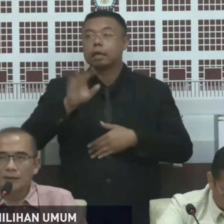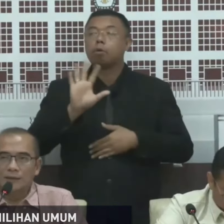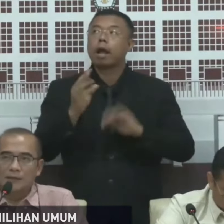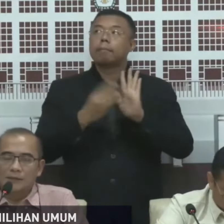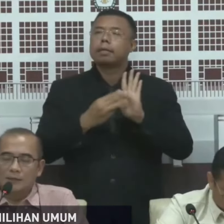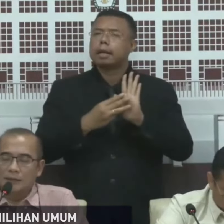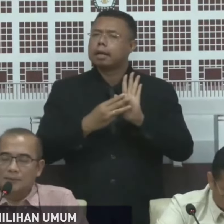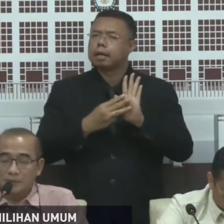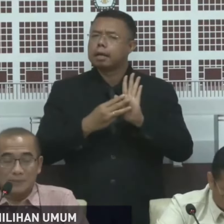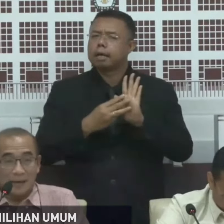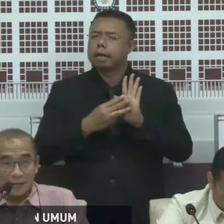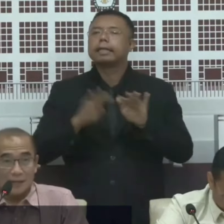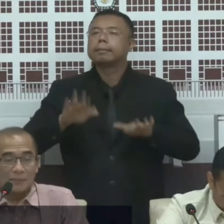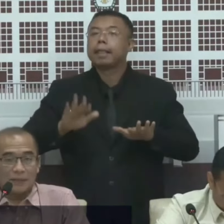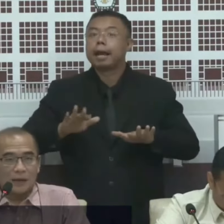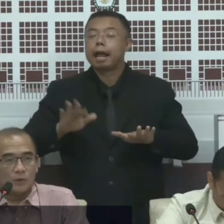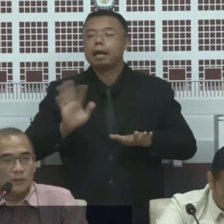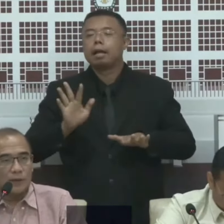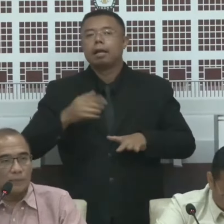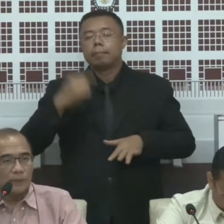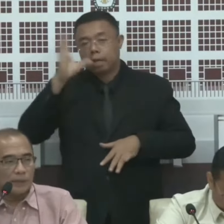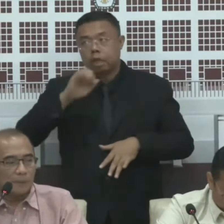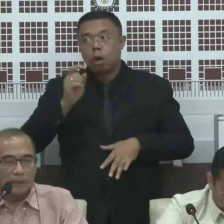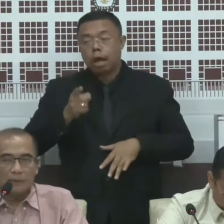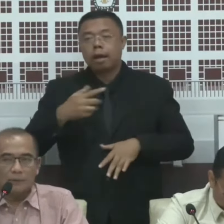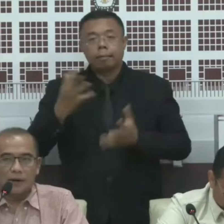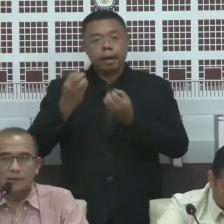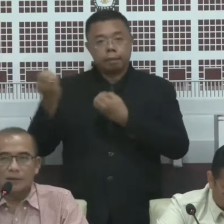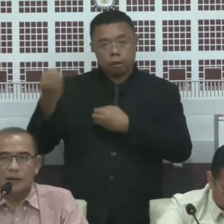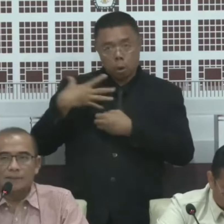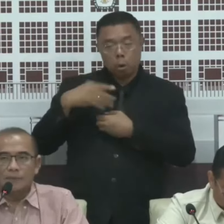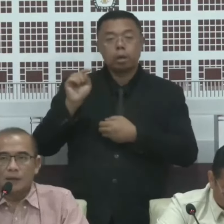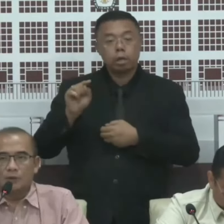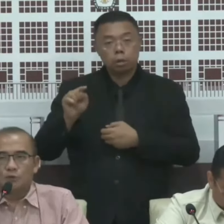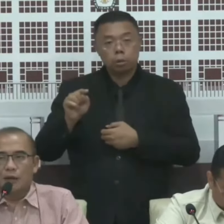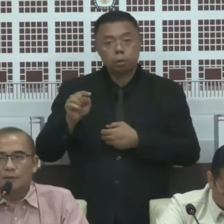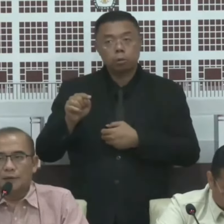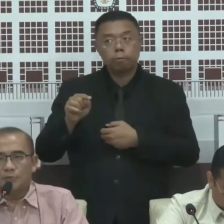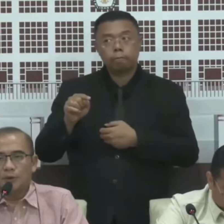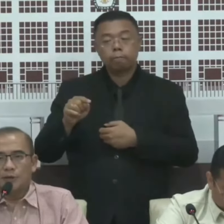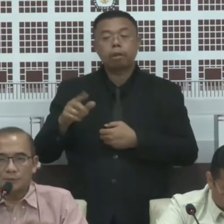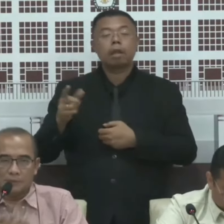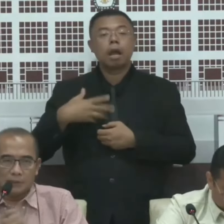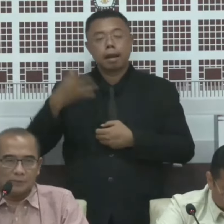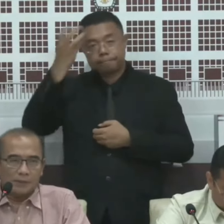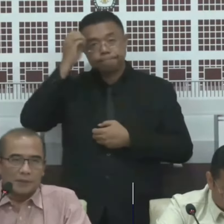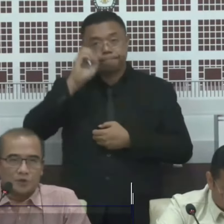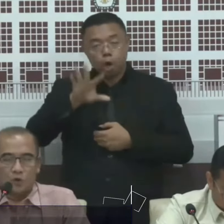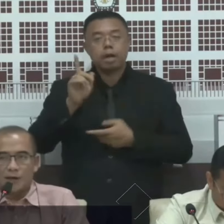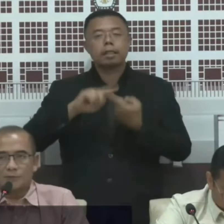soal sementara ini yang kami ketahui atau yang kami dapatkan laporan itu adalah, atau juga respon dari